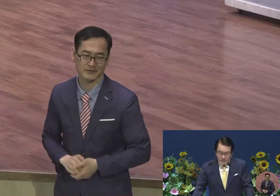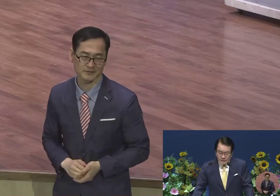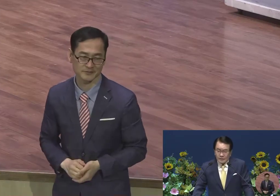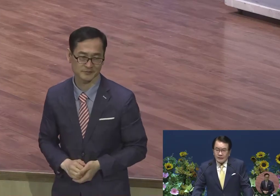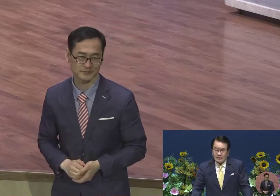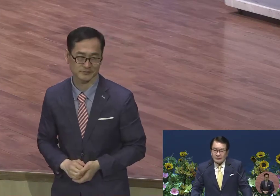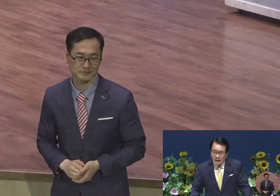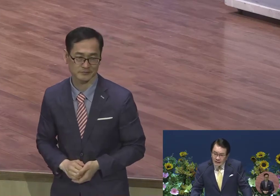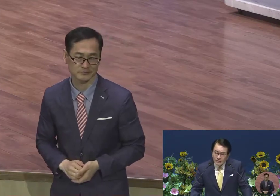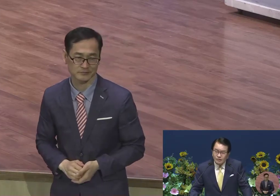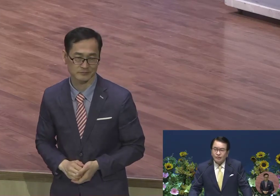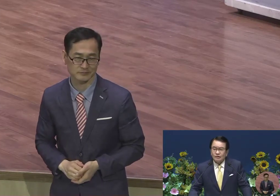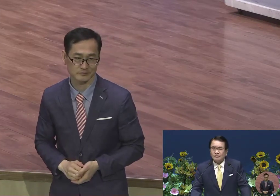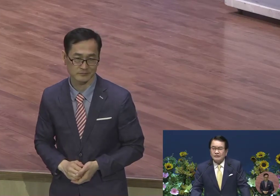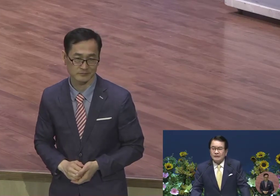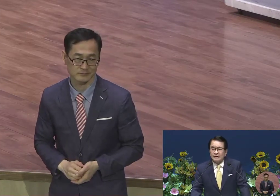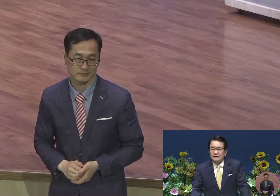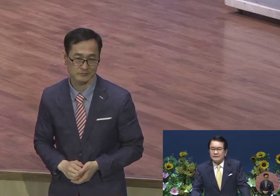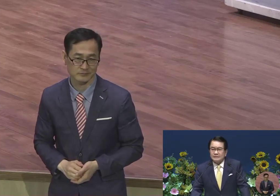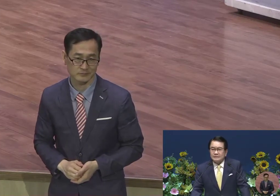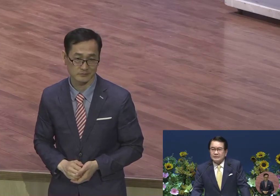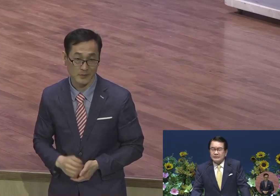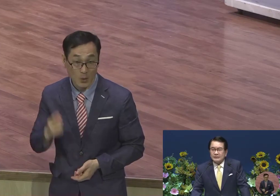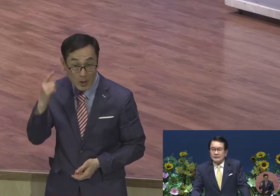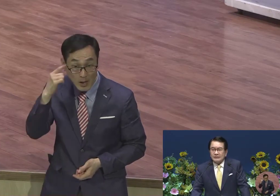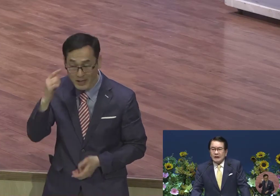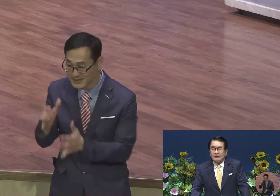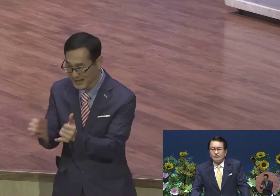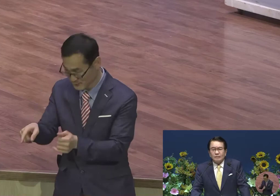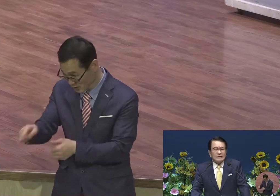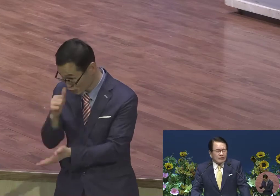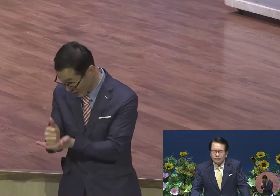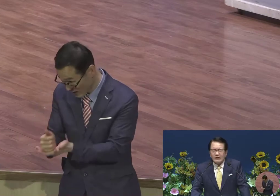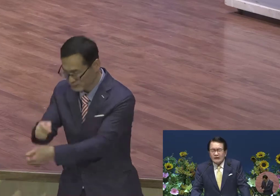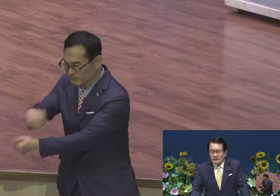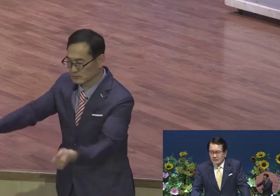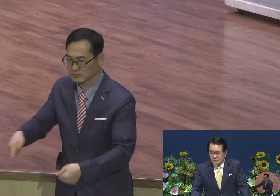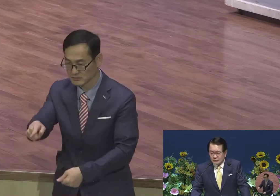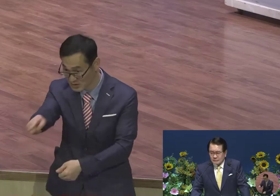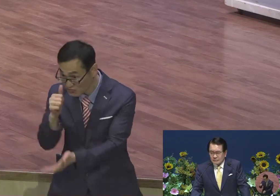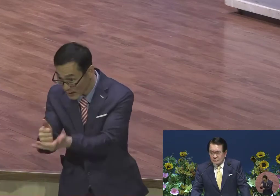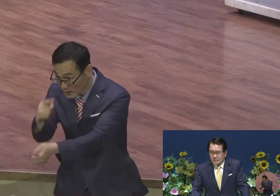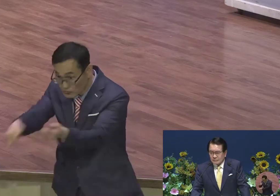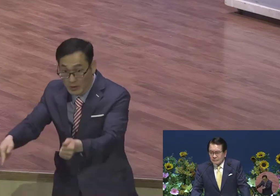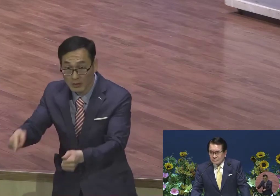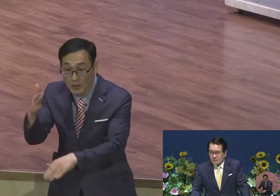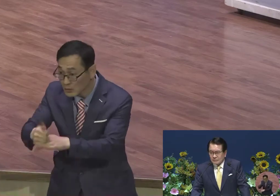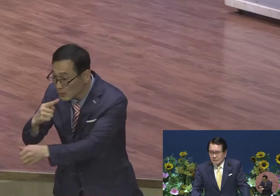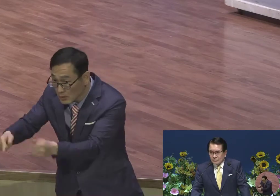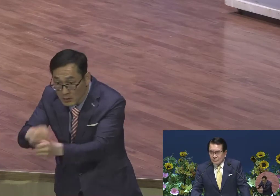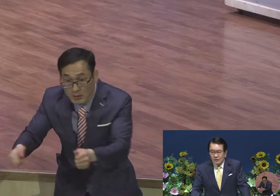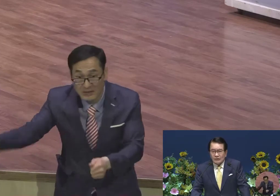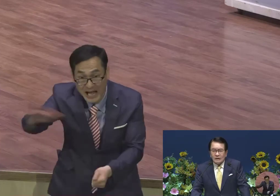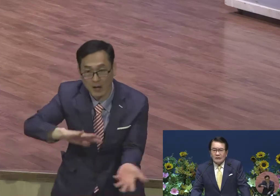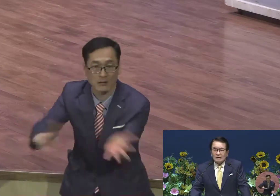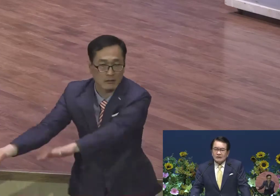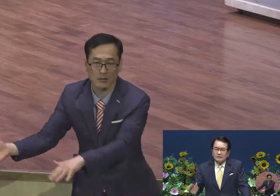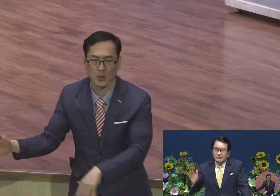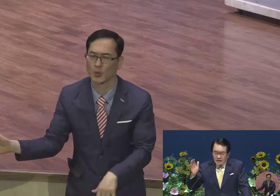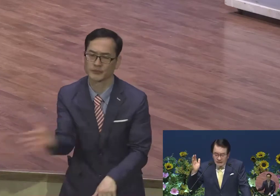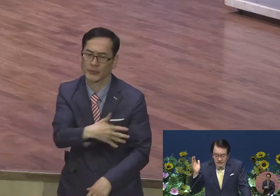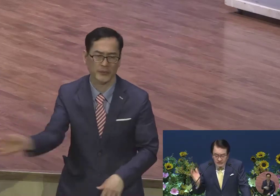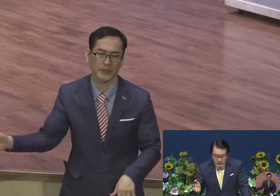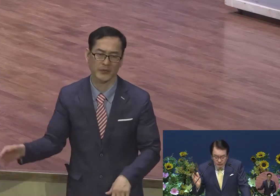왜 사람을 죽일 수 없으니까 사람을 죽이면 다 죽여야 되는데 그러니까